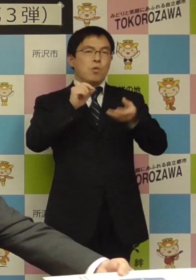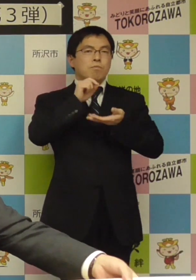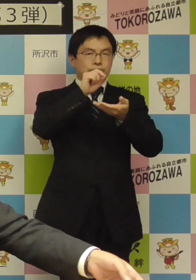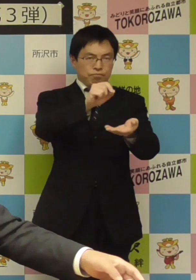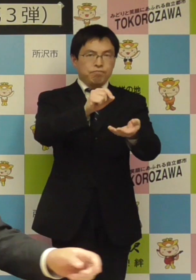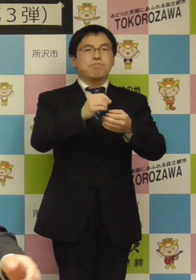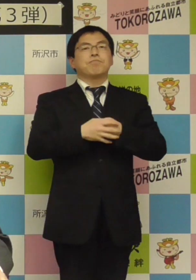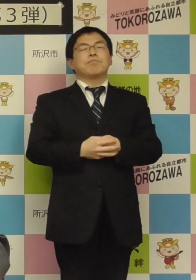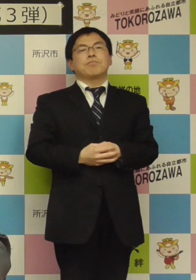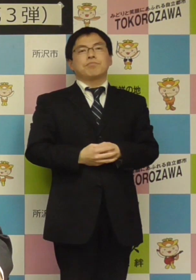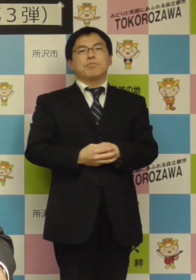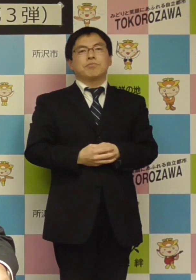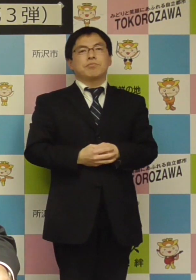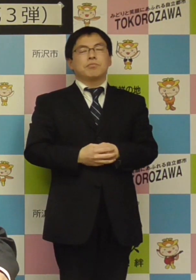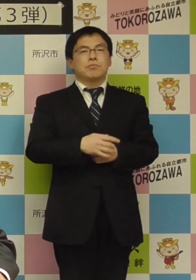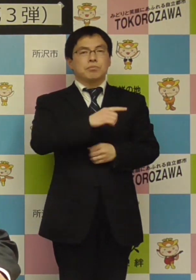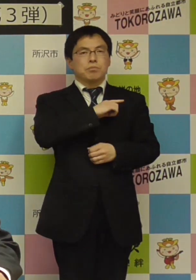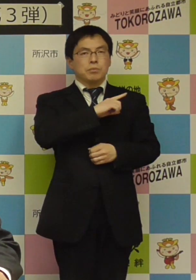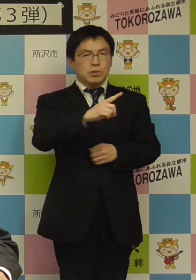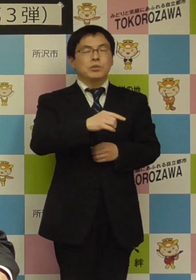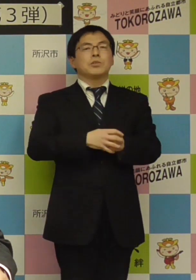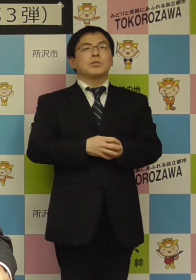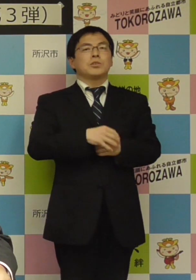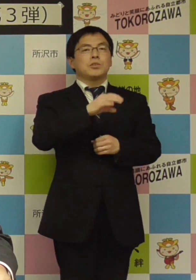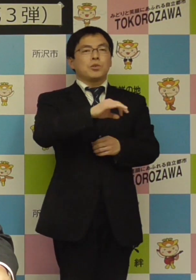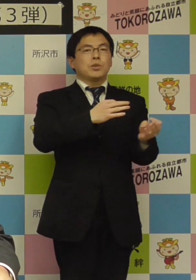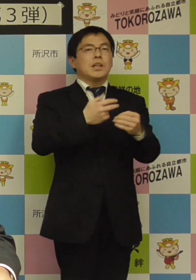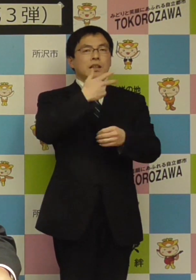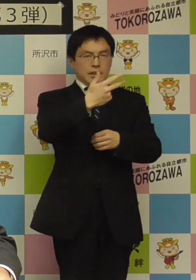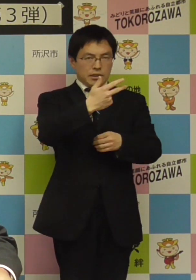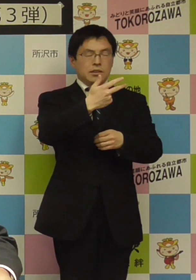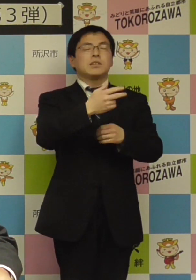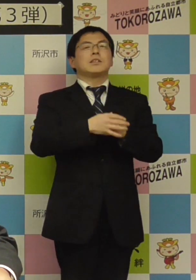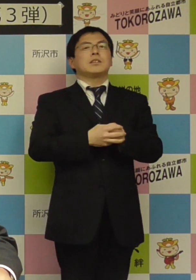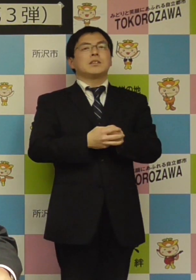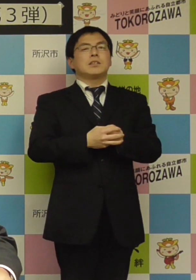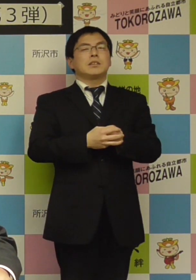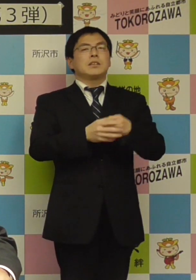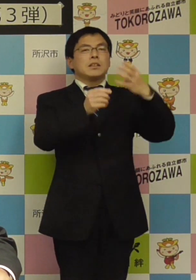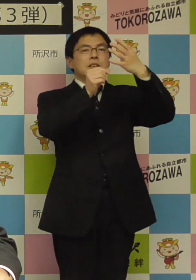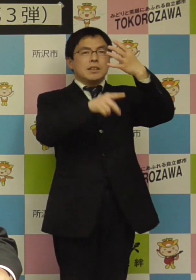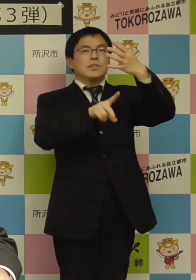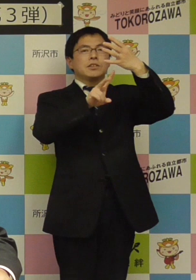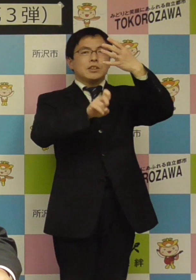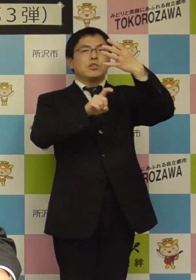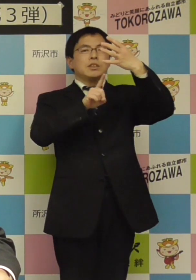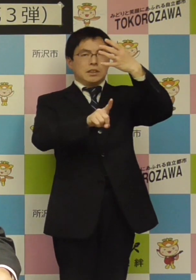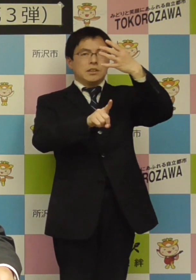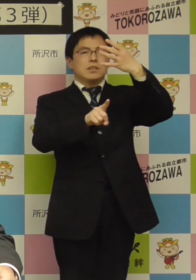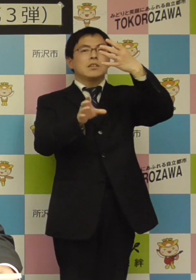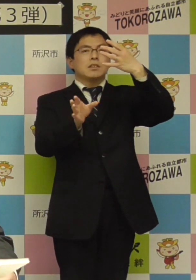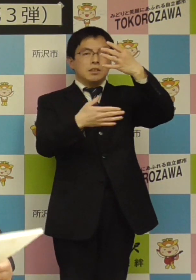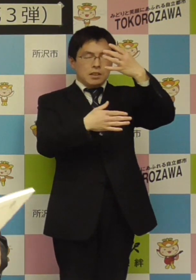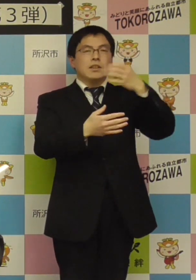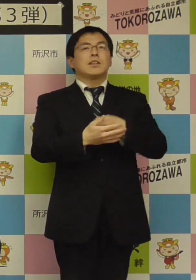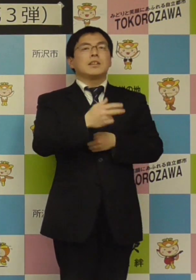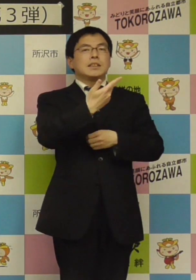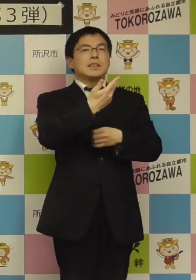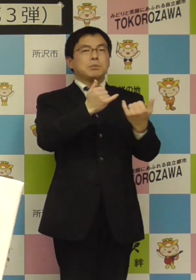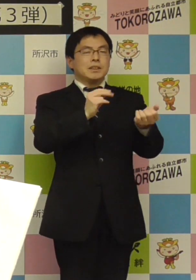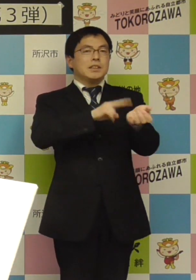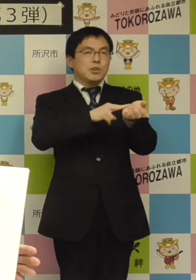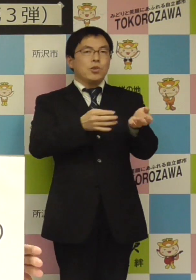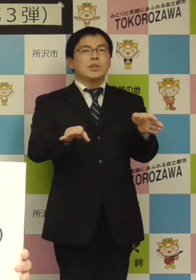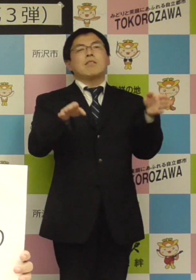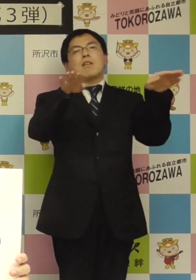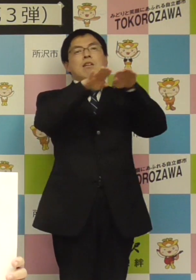。まず、所沢市は4月21日より市民医療セン